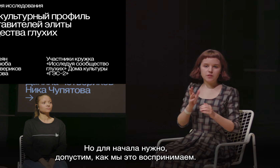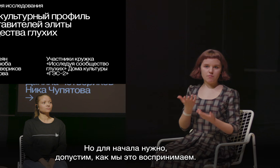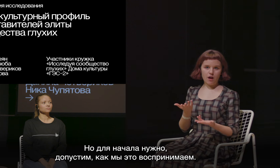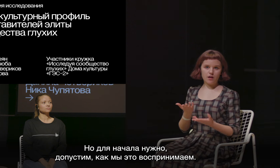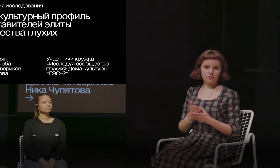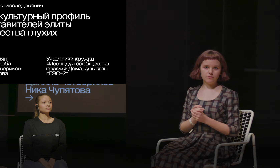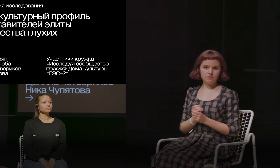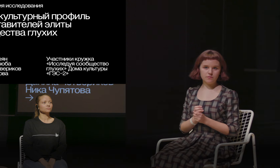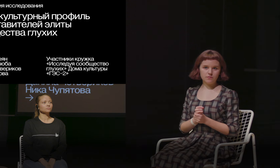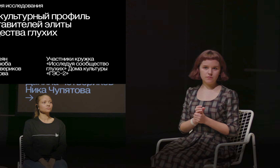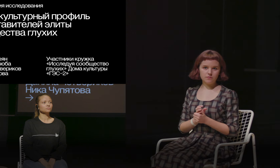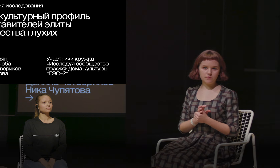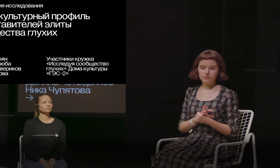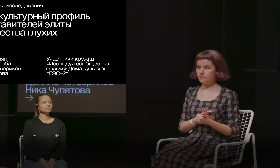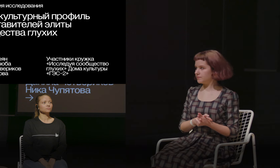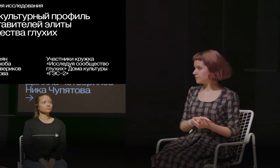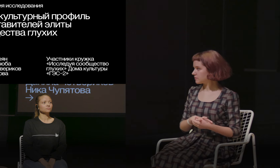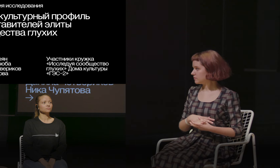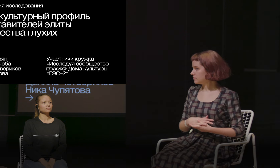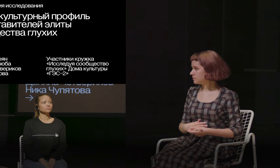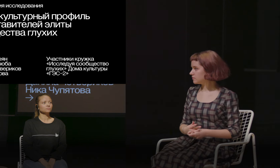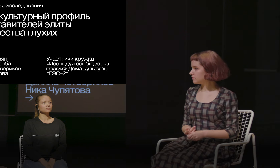это воспринимаем, да, вот в этом направлении.